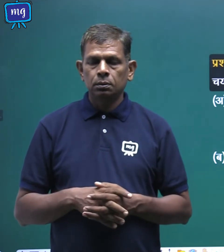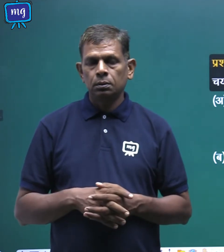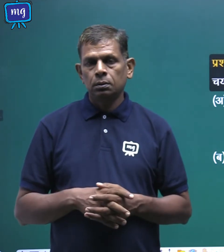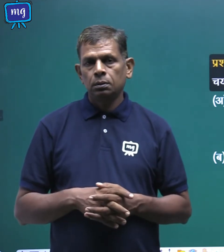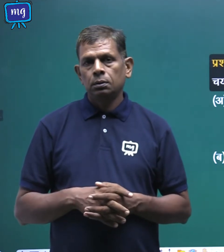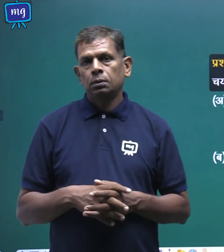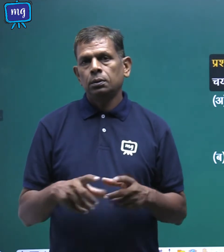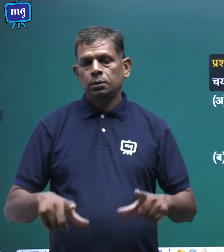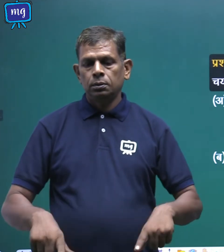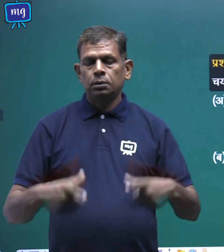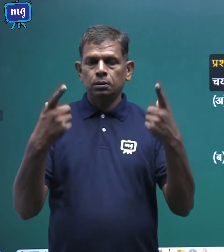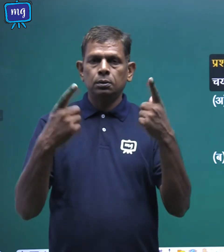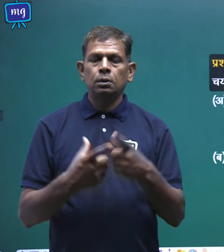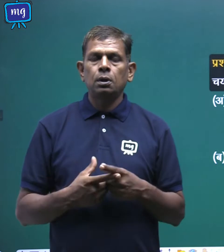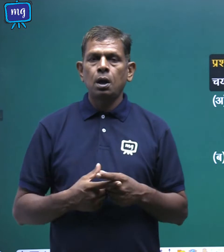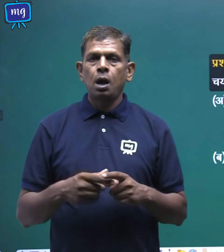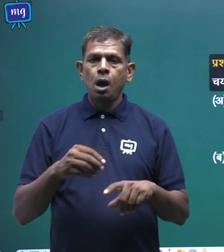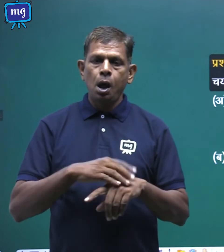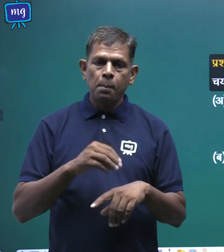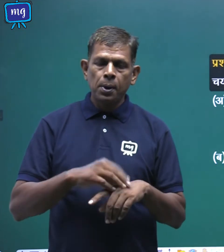तना मिट्टी से